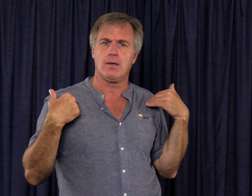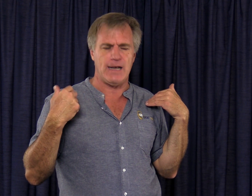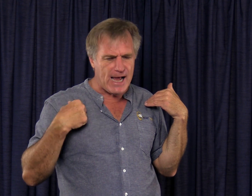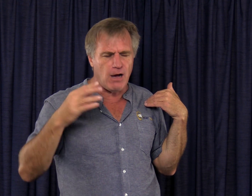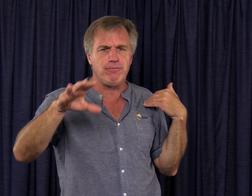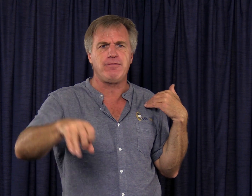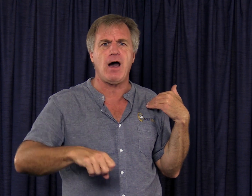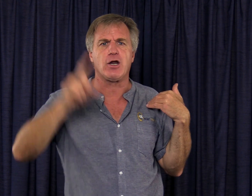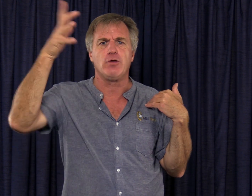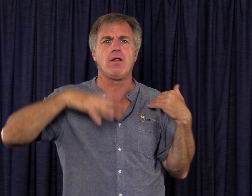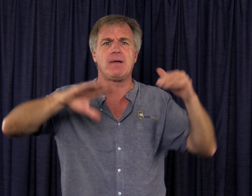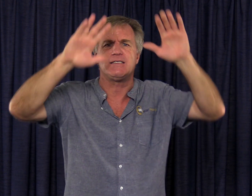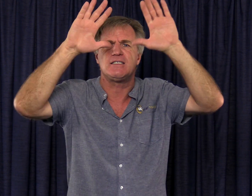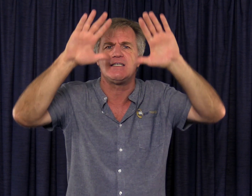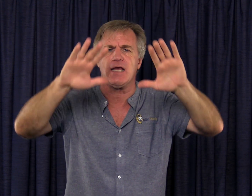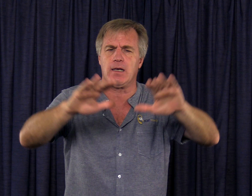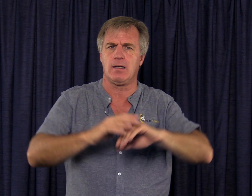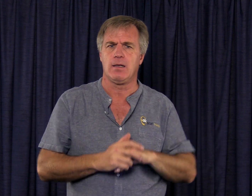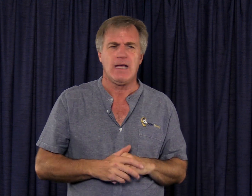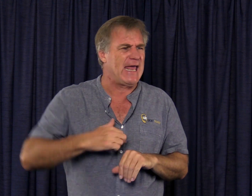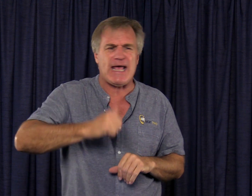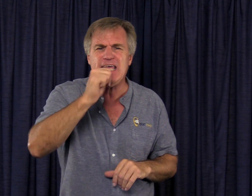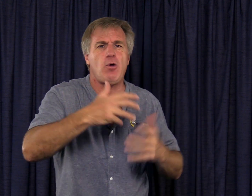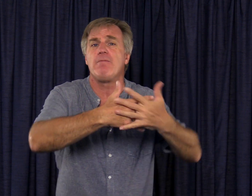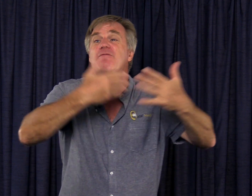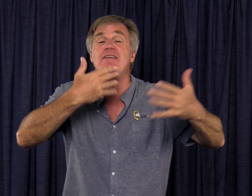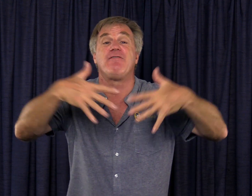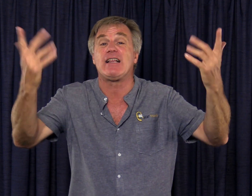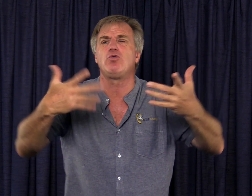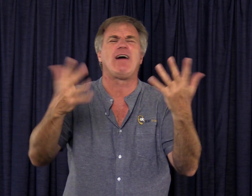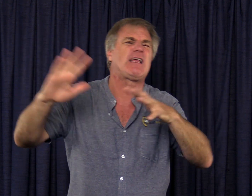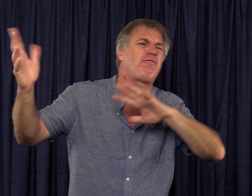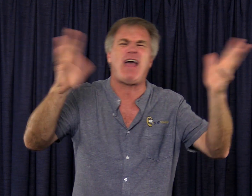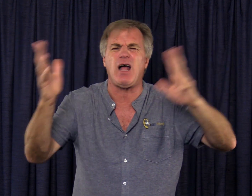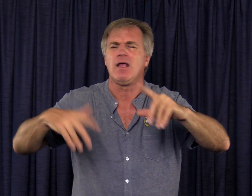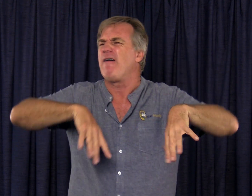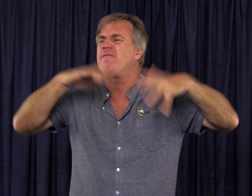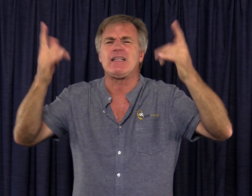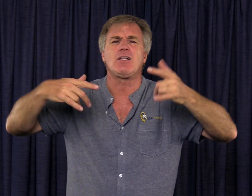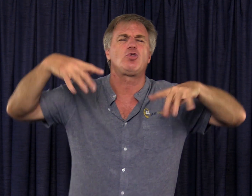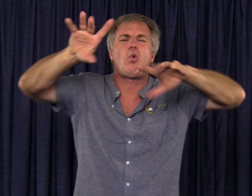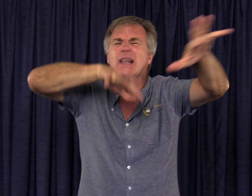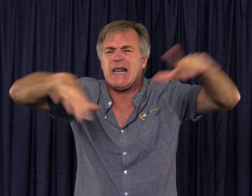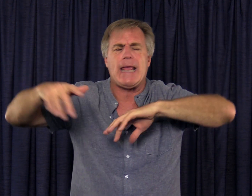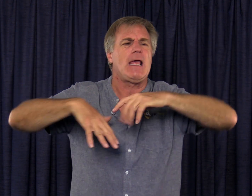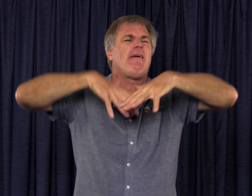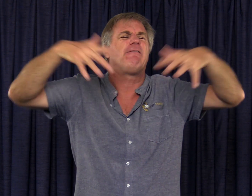En ek aanvaar, U wil my seën. En ek gee nie om wie wat doen, watter vyand, watter toordery,